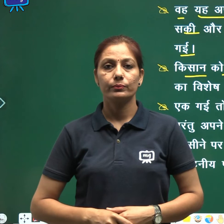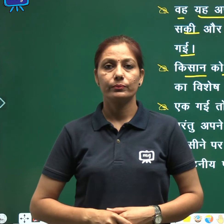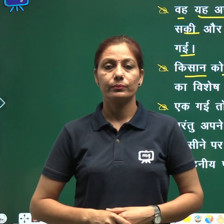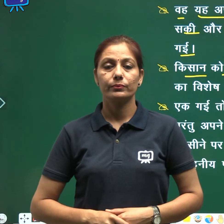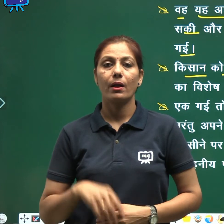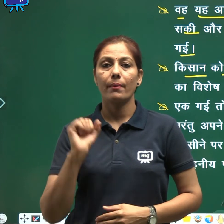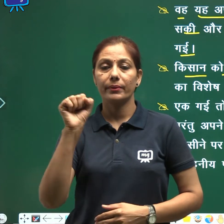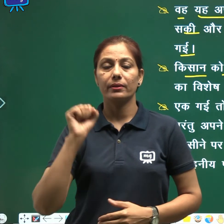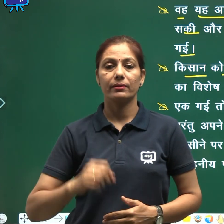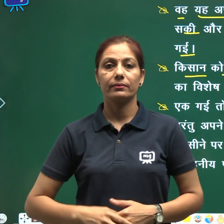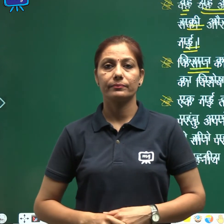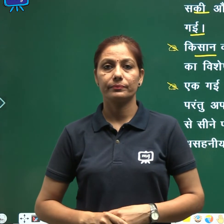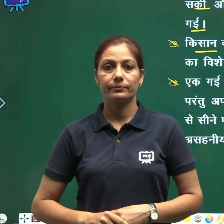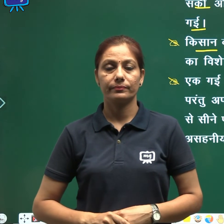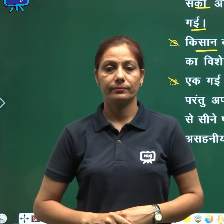अपनी